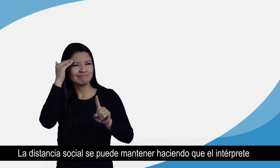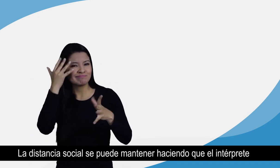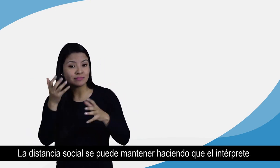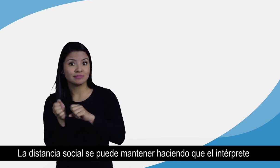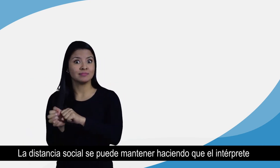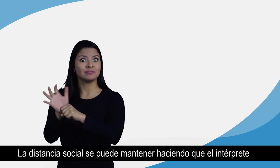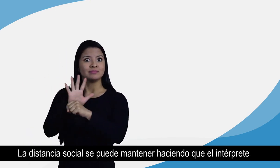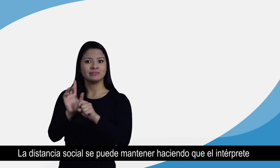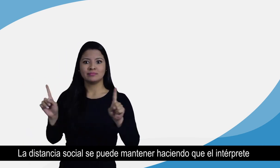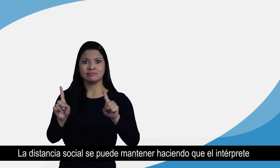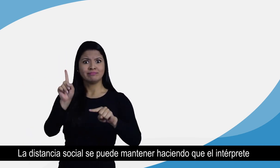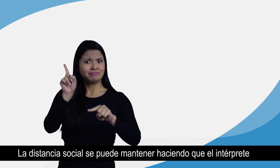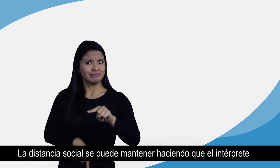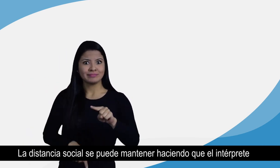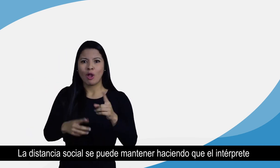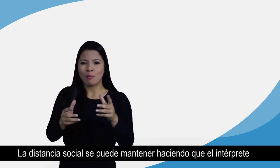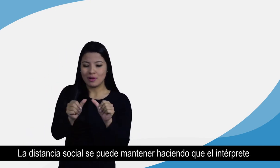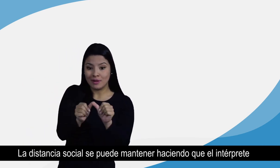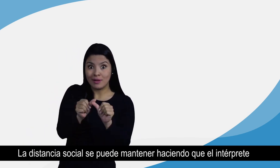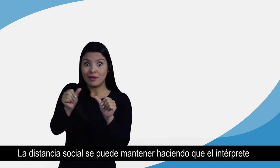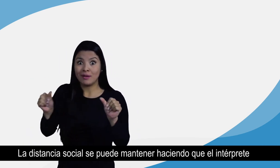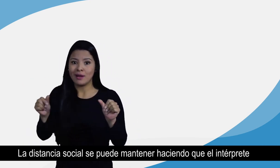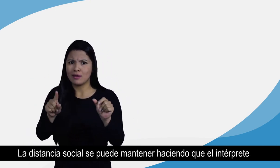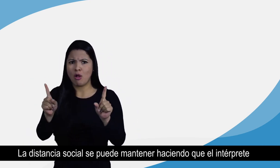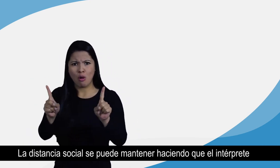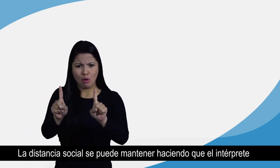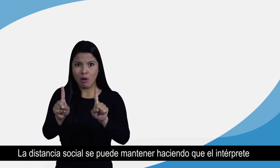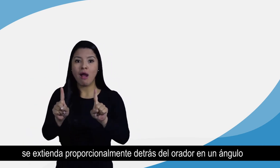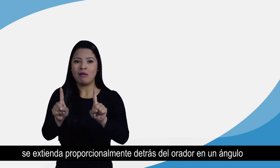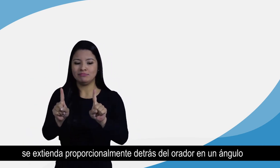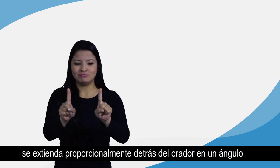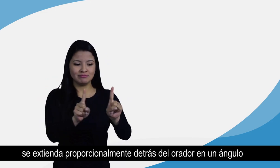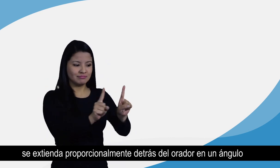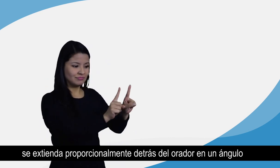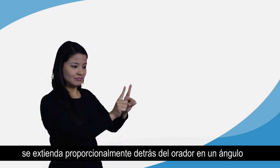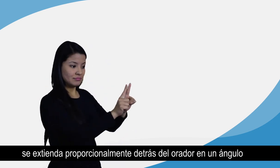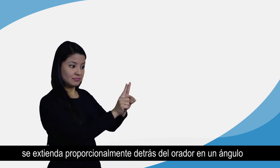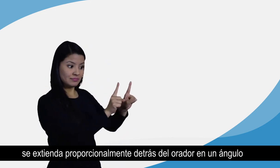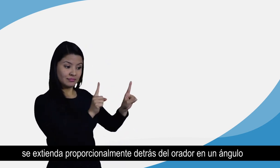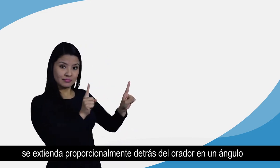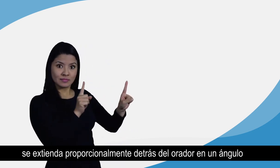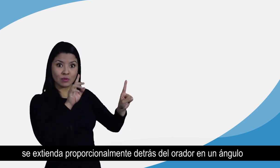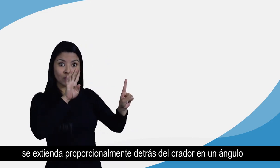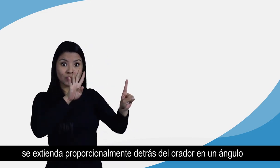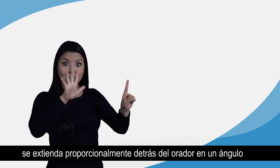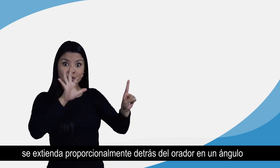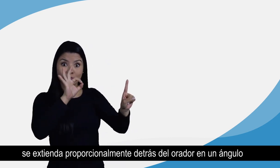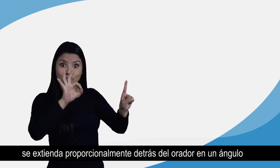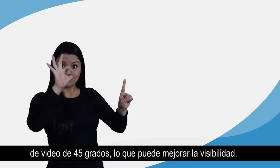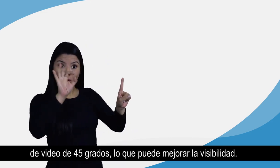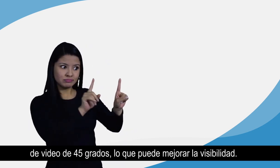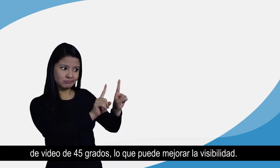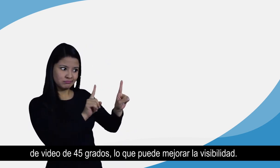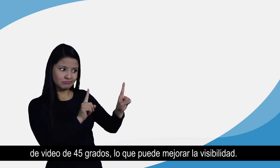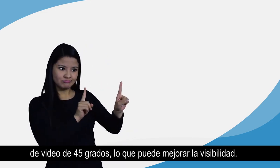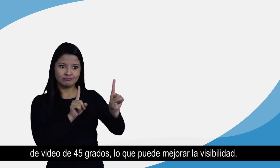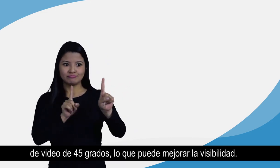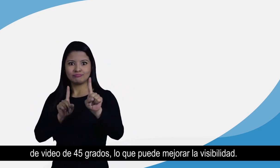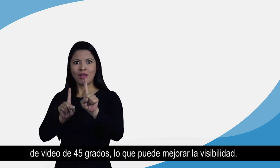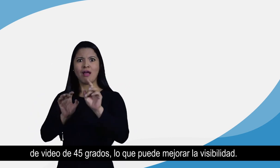La distancia social se puede mantener haciendo que el intérprete se destienda proporcionalmente detrás del orador en un ángulo de video de 45